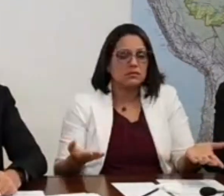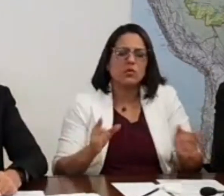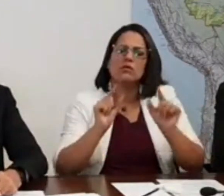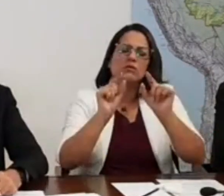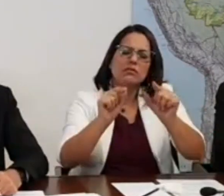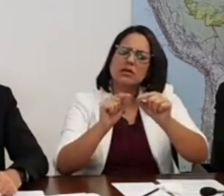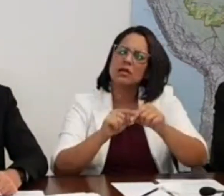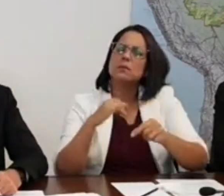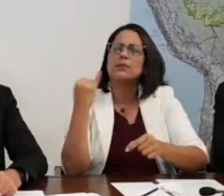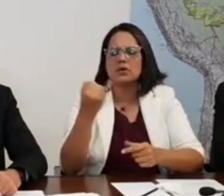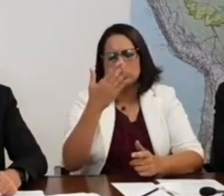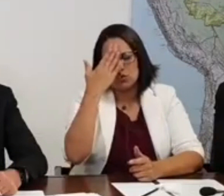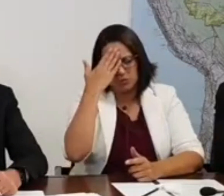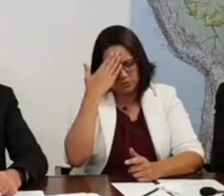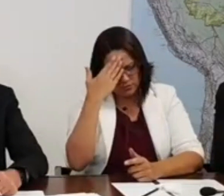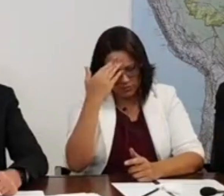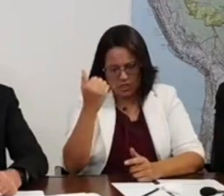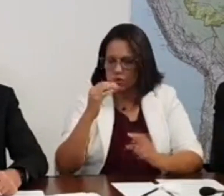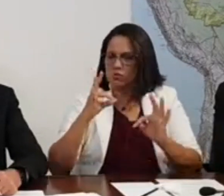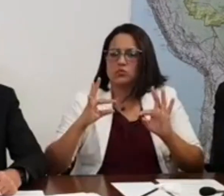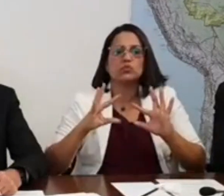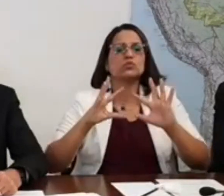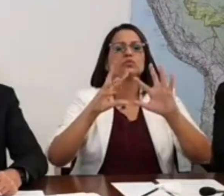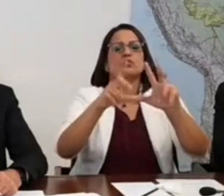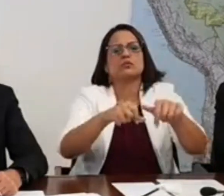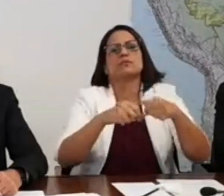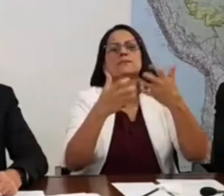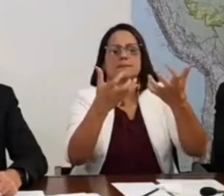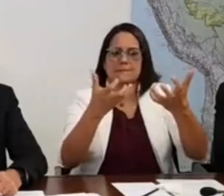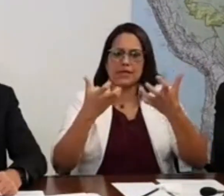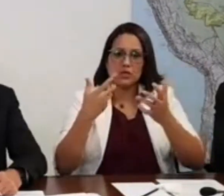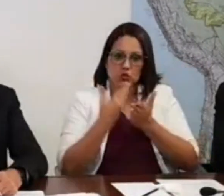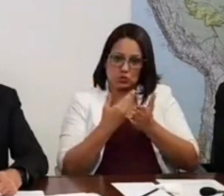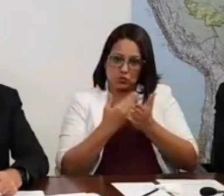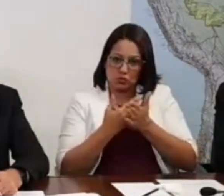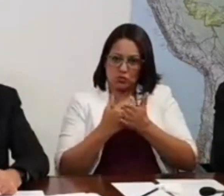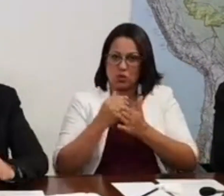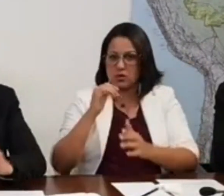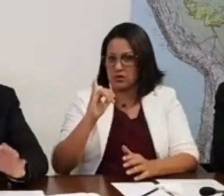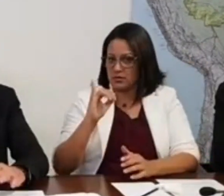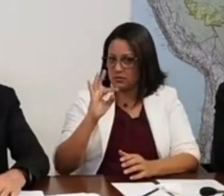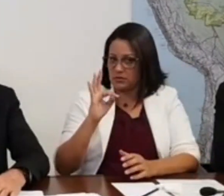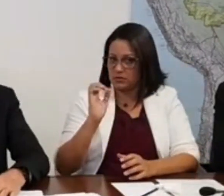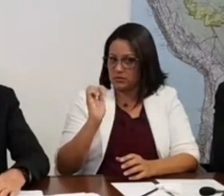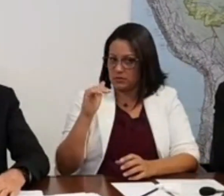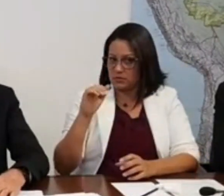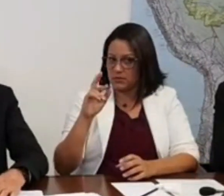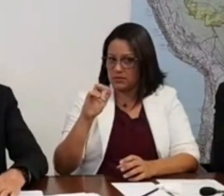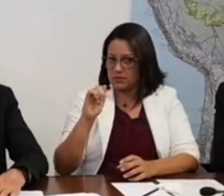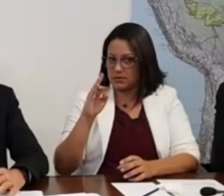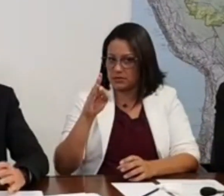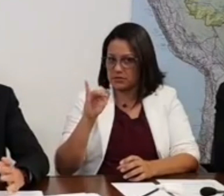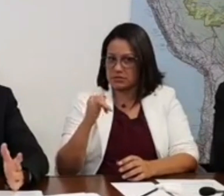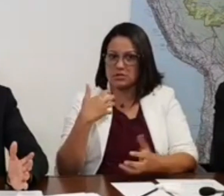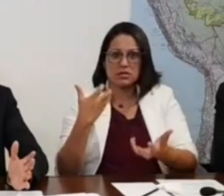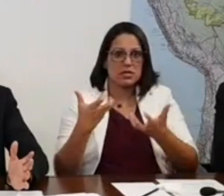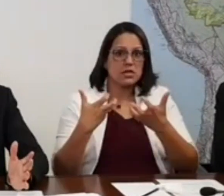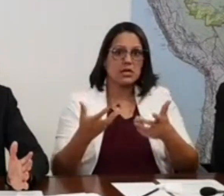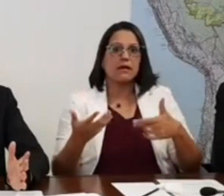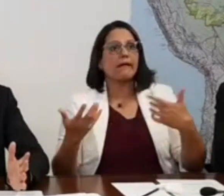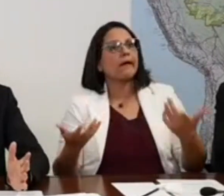importante, eu sei que todo mundo gostaria, né, que fez o Itamaraty, de ser embaixador lá, todo mundo. Tá? Daí o cara está falando,